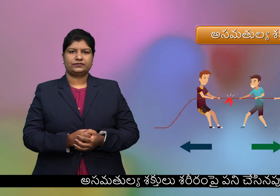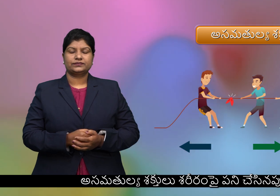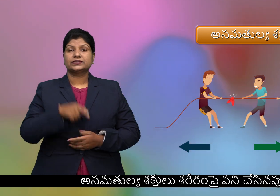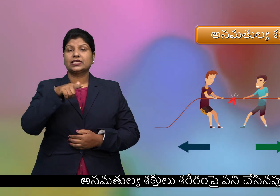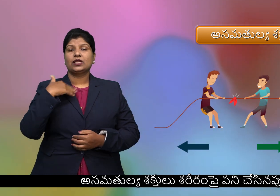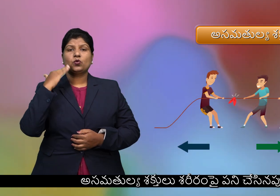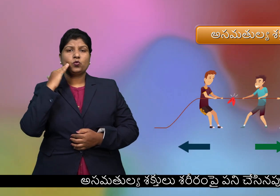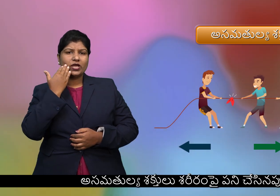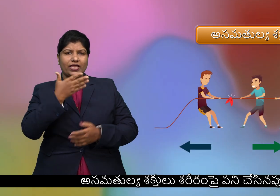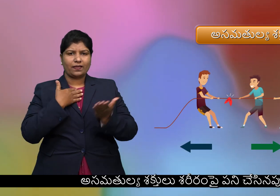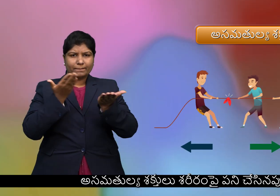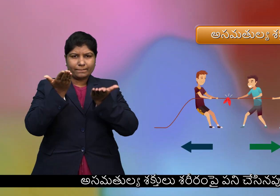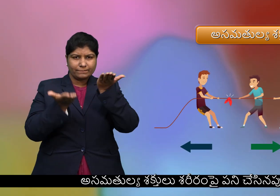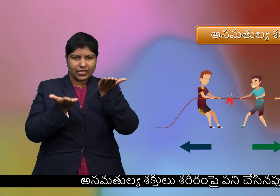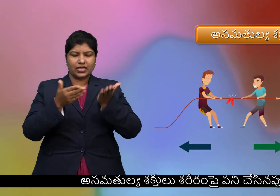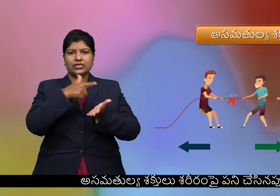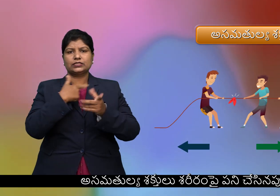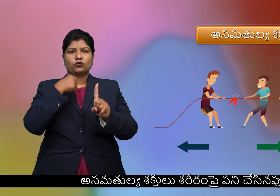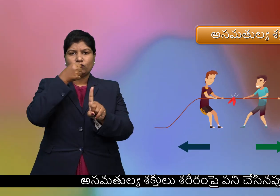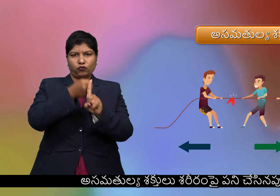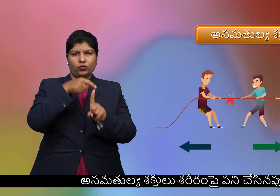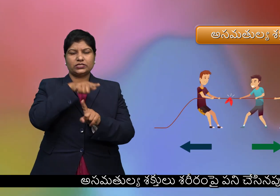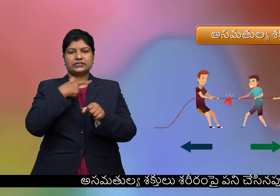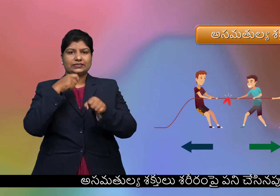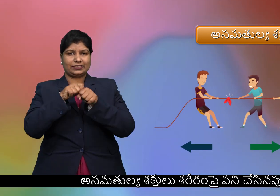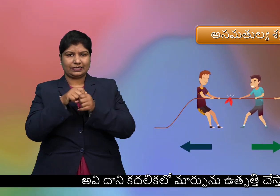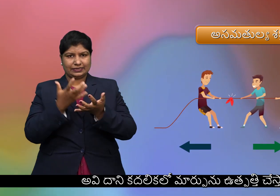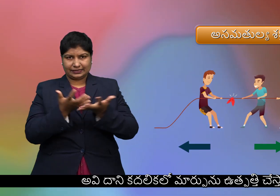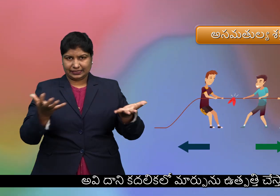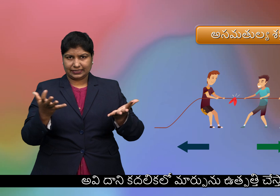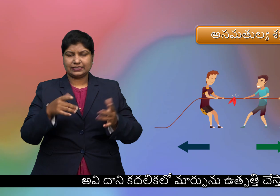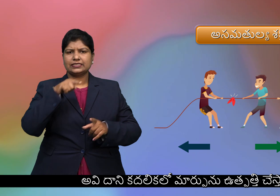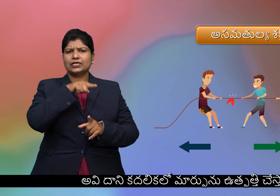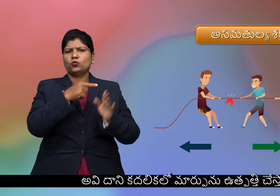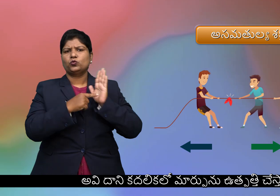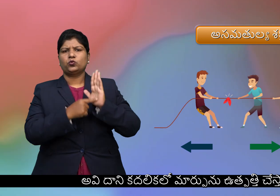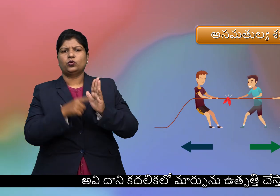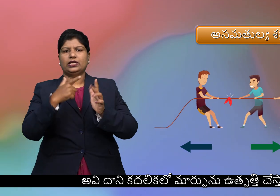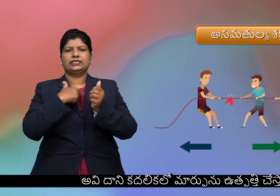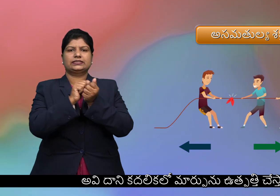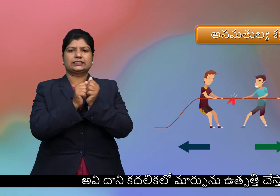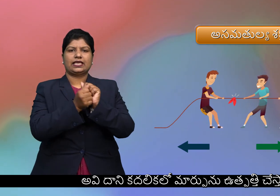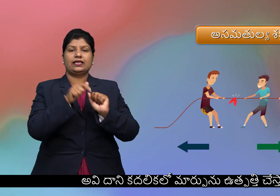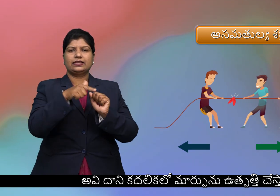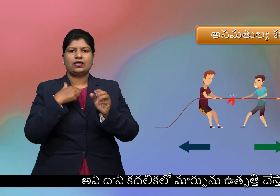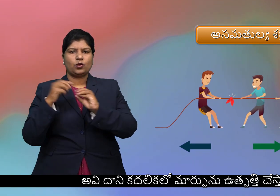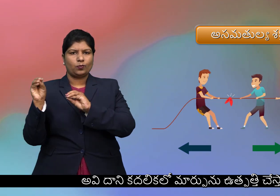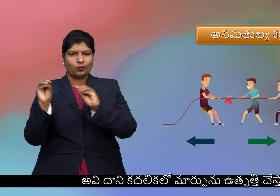అసమతుల్య శక్తులు శరీరం పైన పనిచేసినప్పుడు అవి దాని కదలికలో మార్పుని ఉత్పత్తి చేస్తాయి.